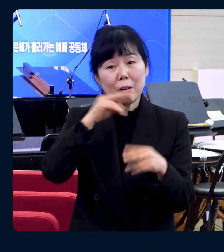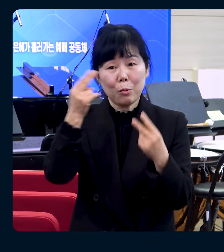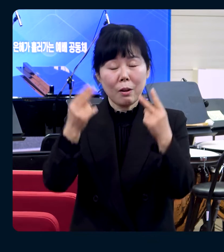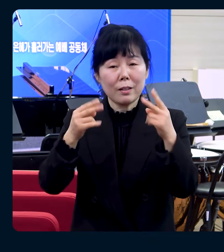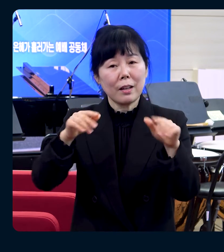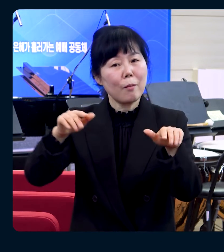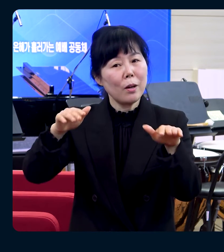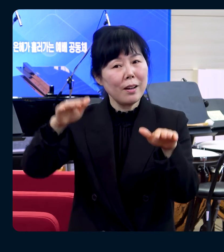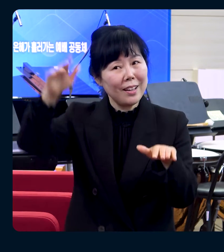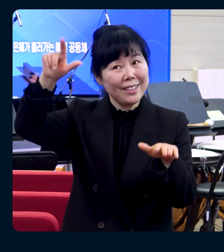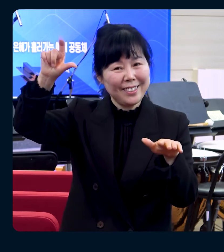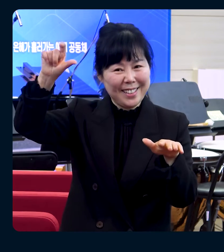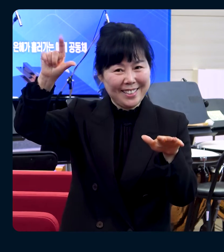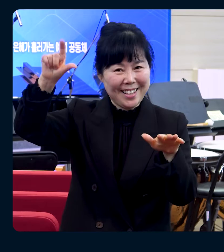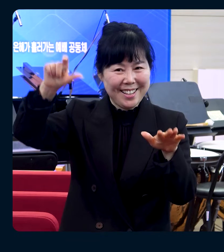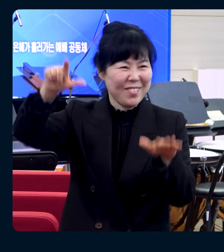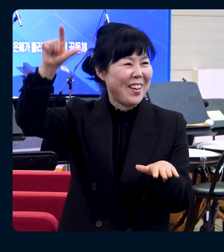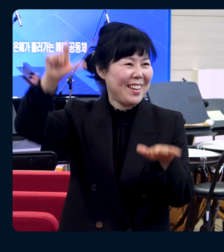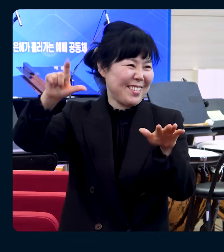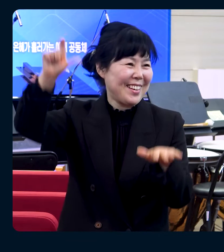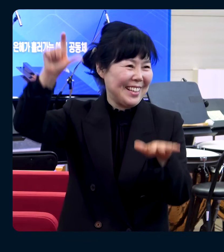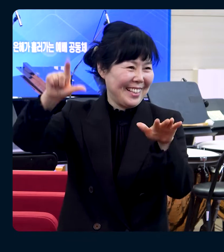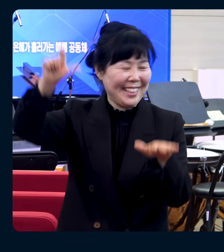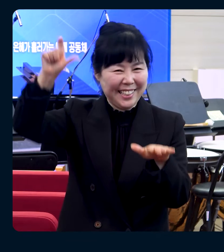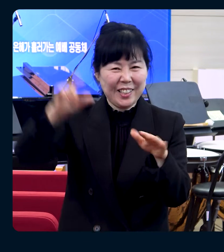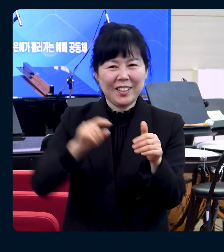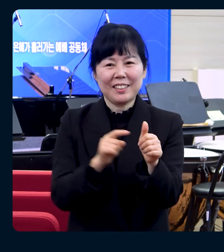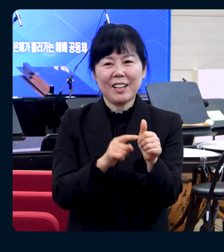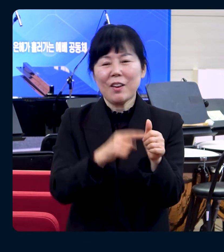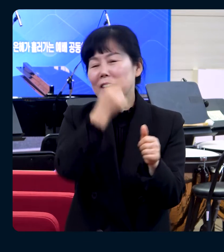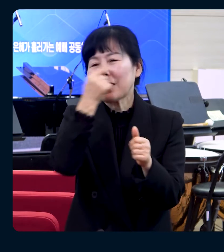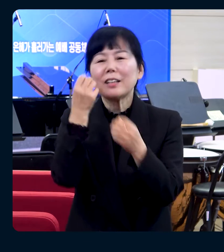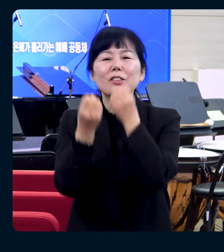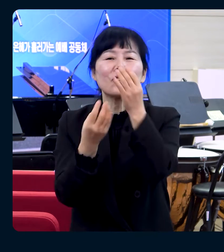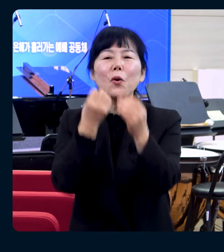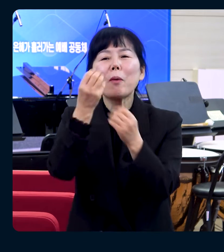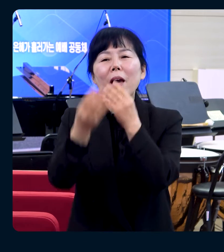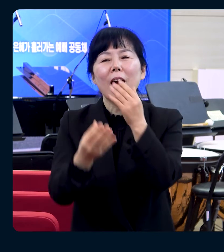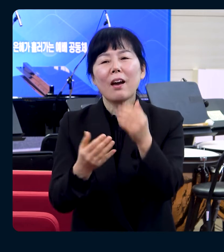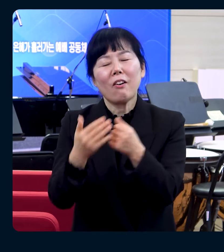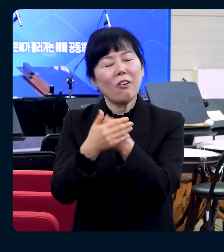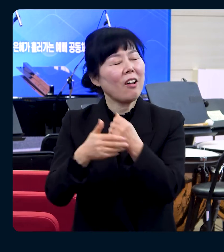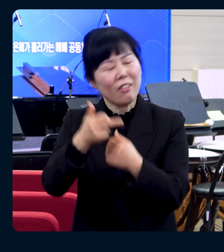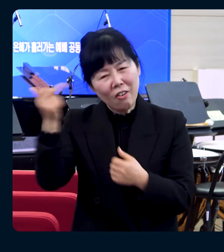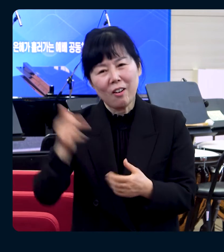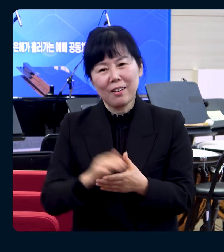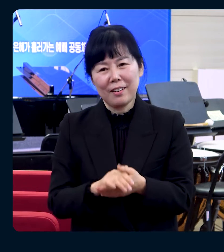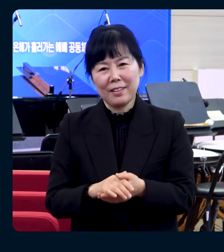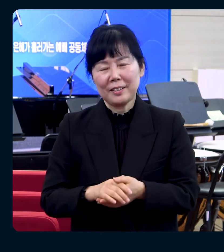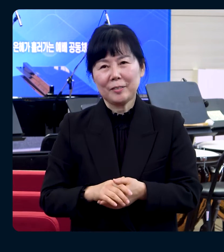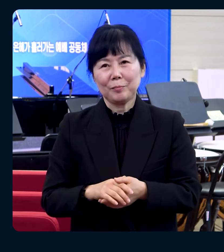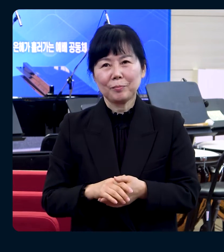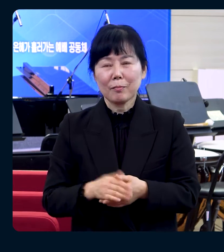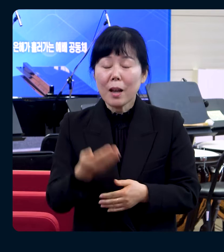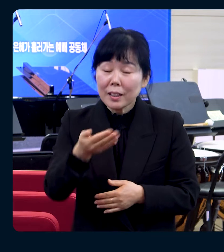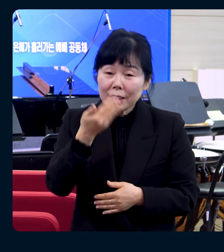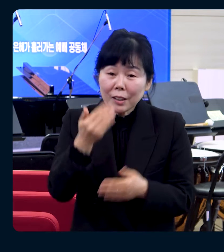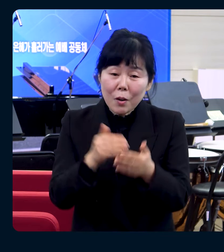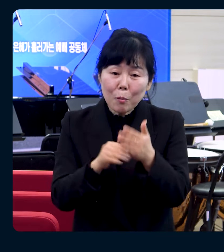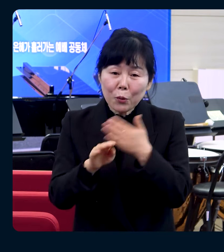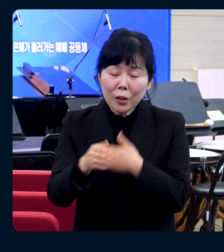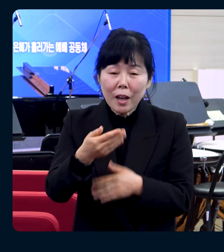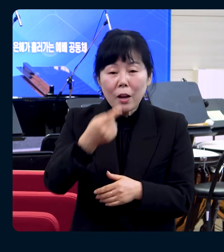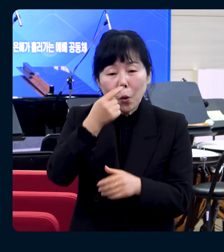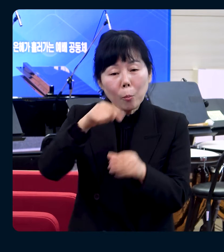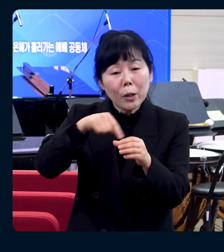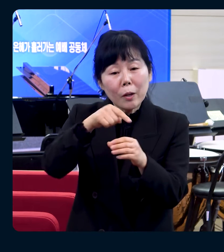많은, 나이가 좀 있으신 그런 분이었는데, 그분의 간증이 정말 은혜롭더라고요. 한번 그 식사하고